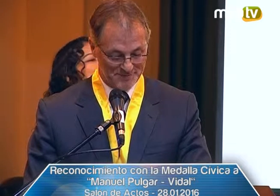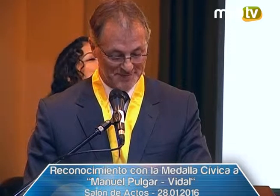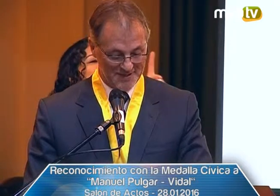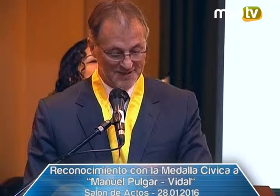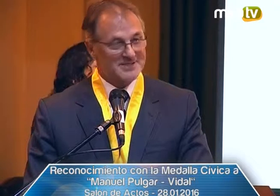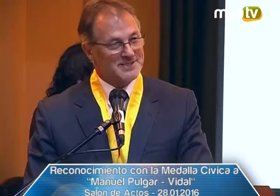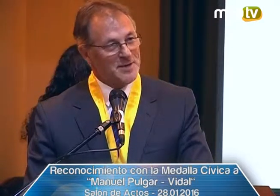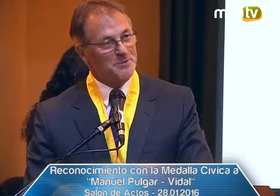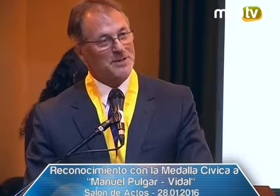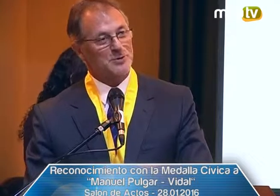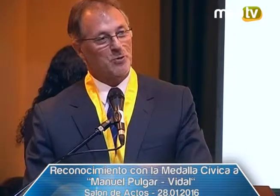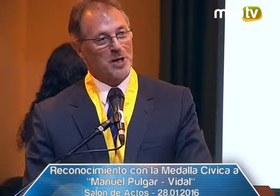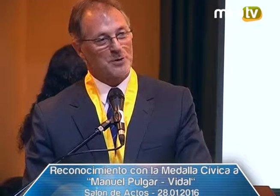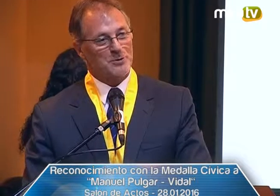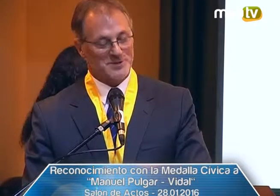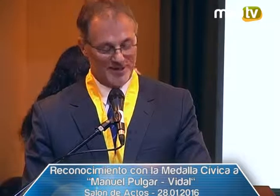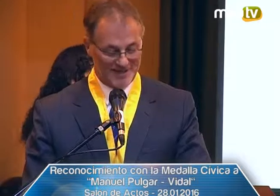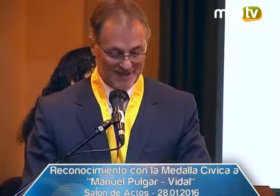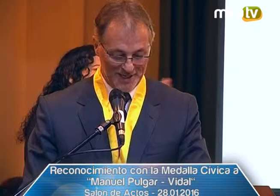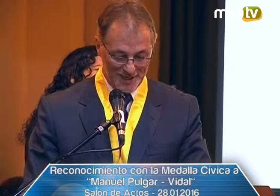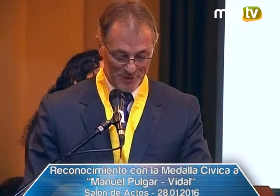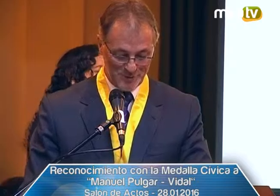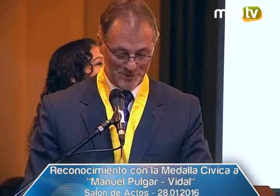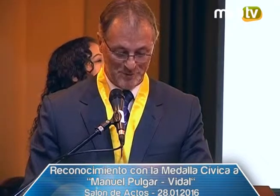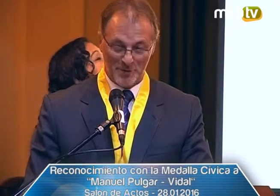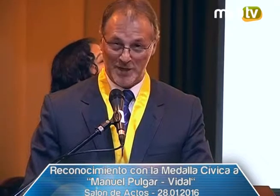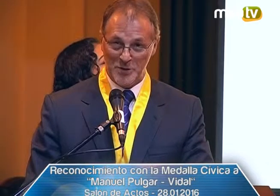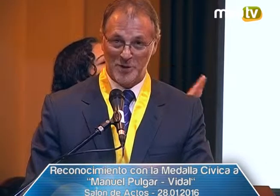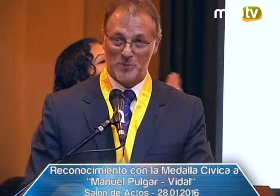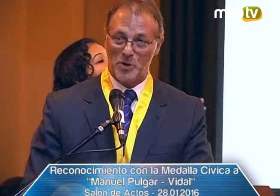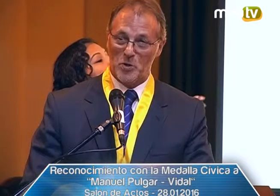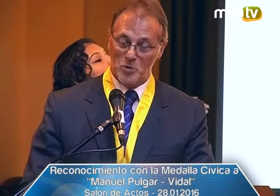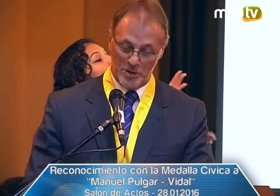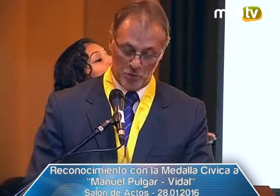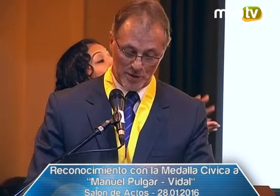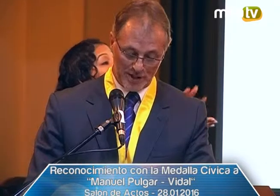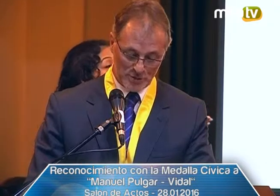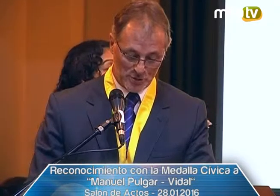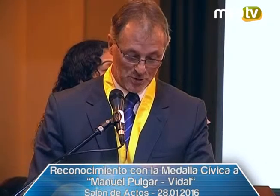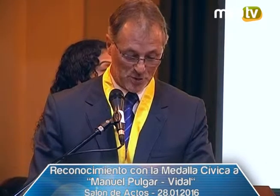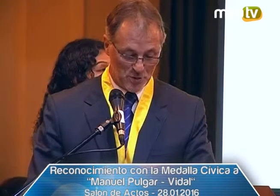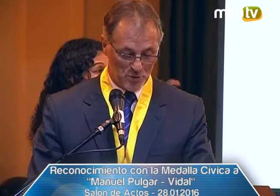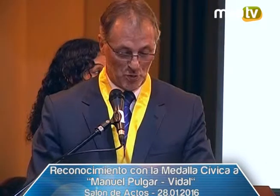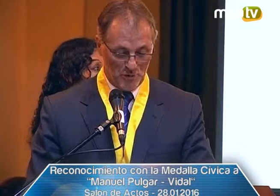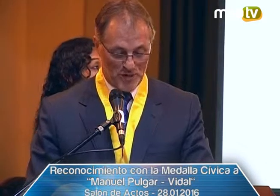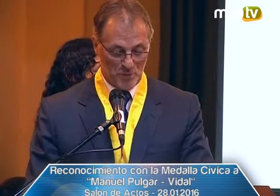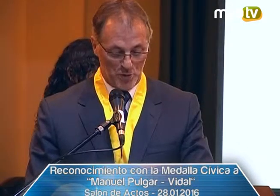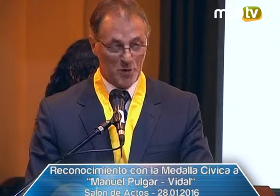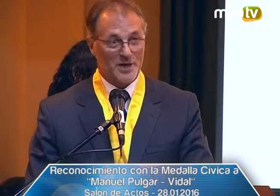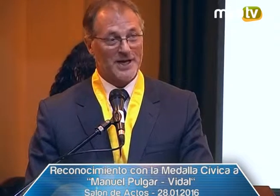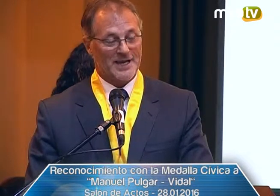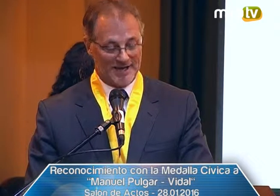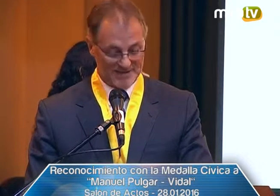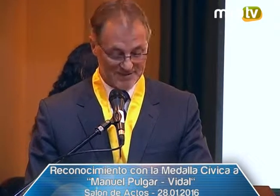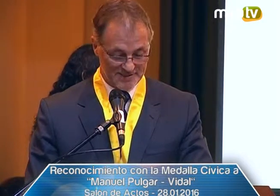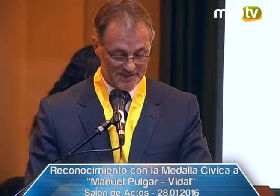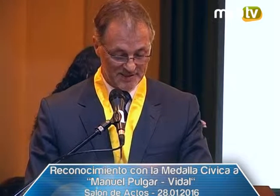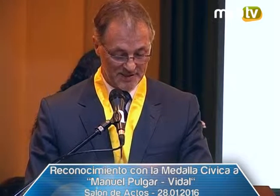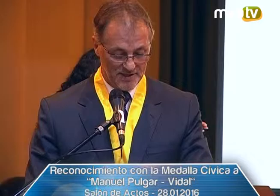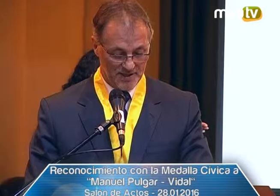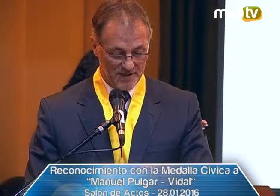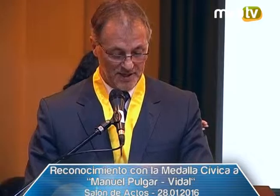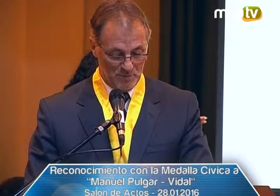Manuel. Siempre estos cuadernos eran requeridos por aquellos que por alguna u otra razón no habían podido llegar a las